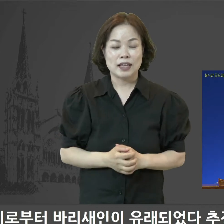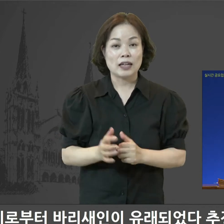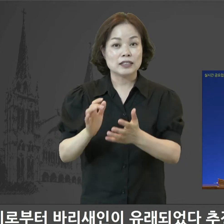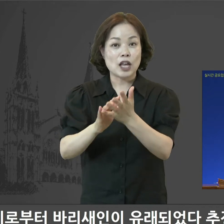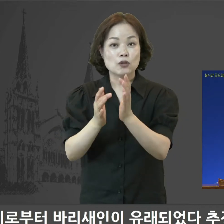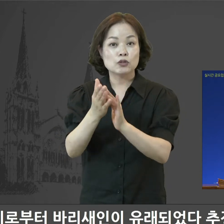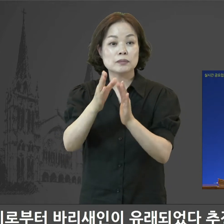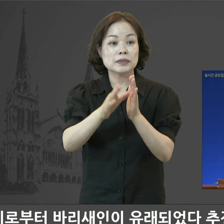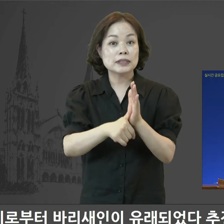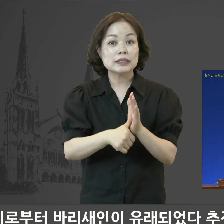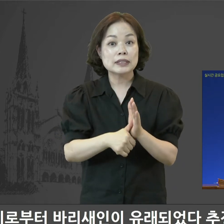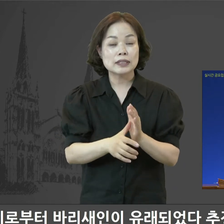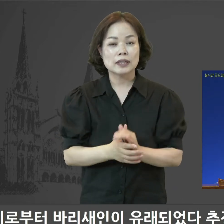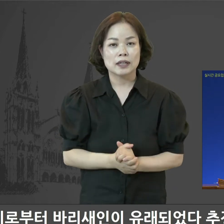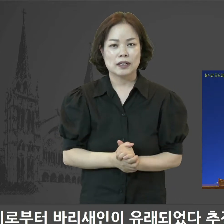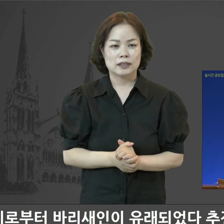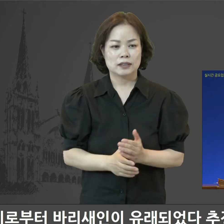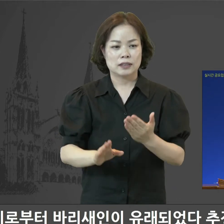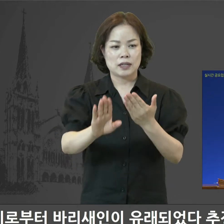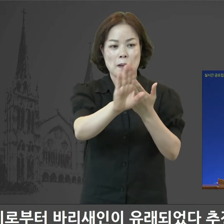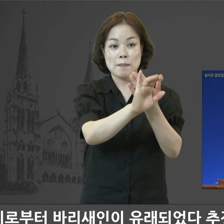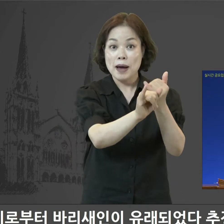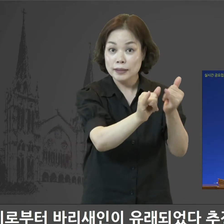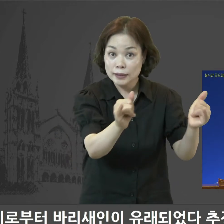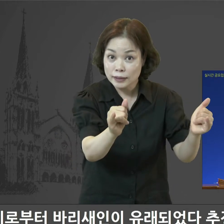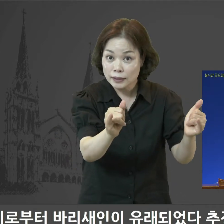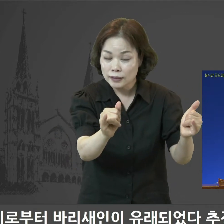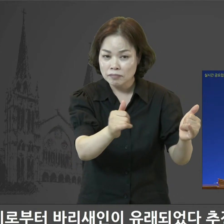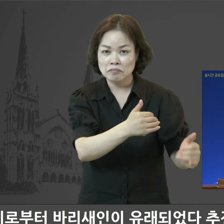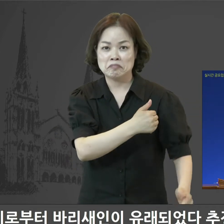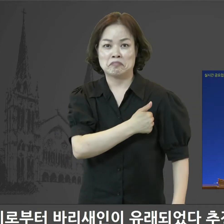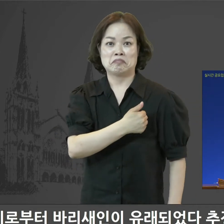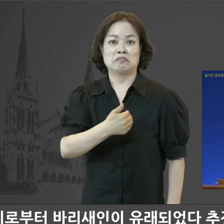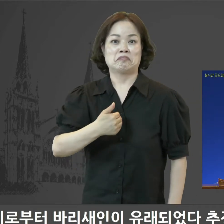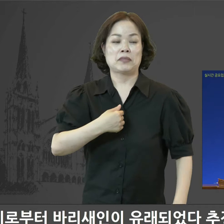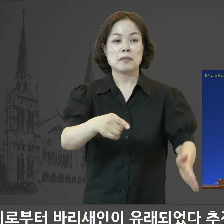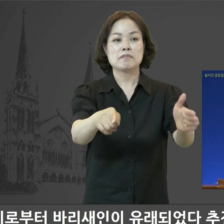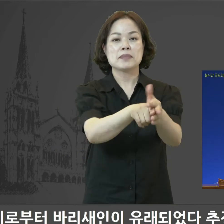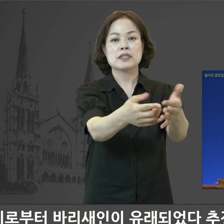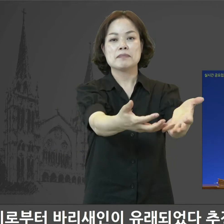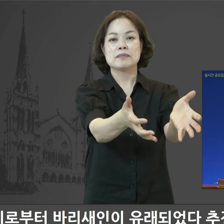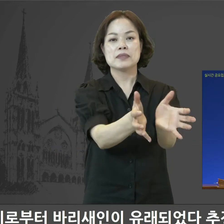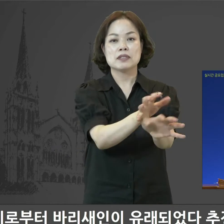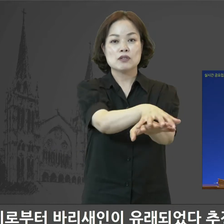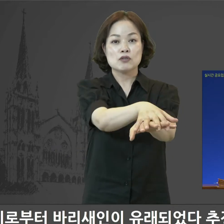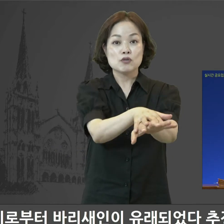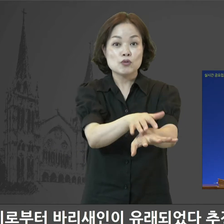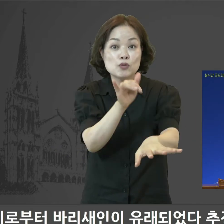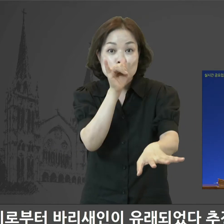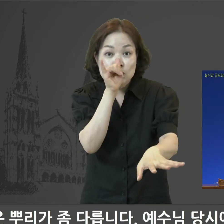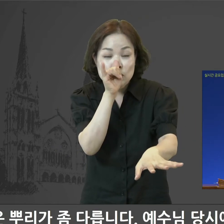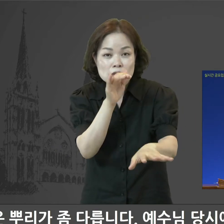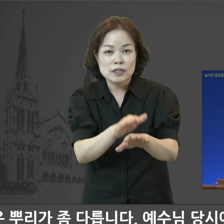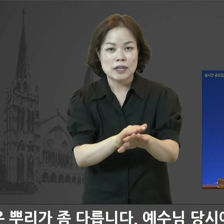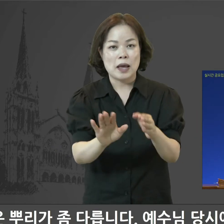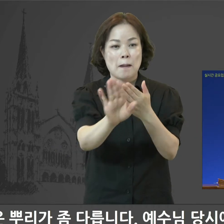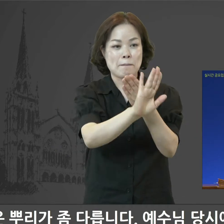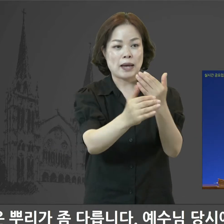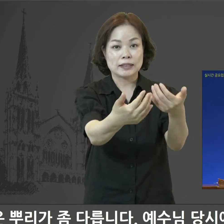예수님 당시에 이 무렵에는 바리새인도 당당한 하나의 믿음 체계를 이루고 있었고, 그래서